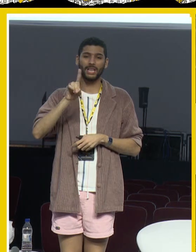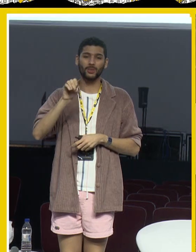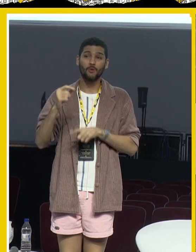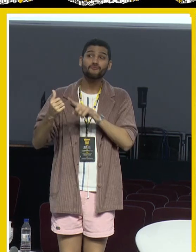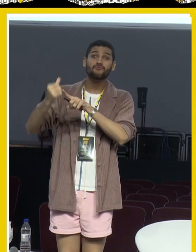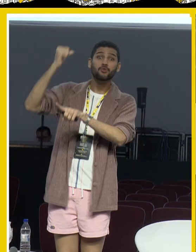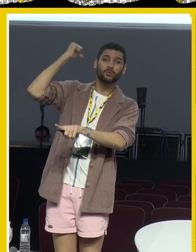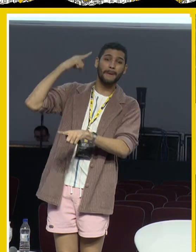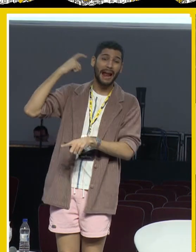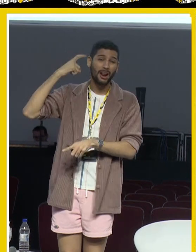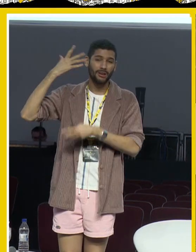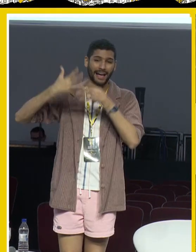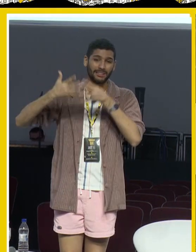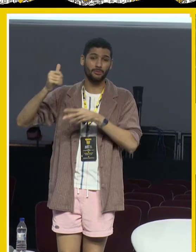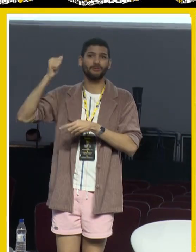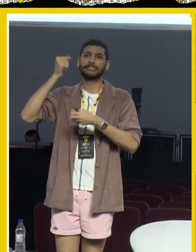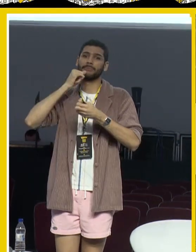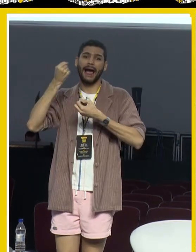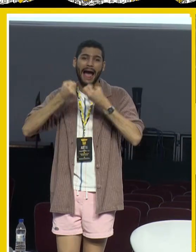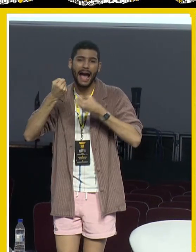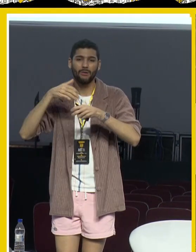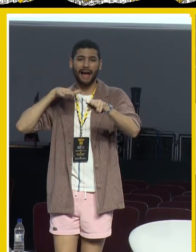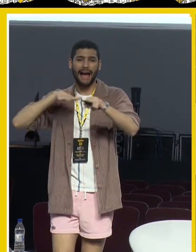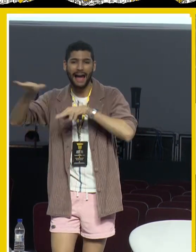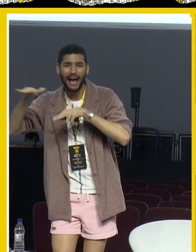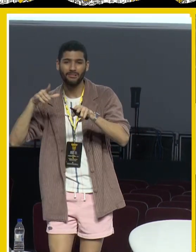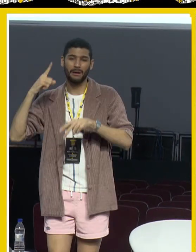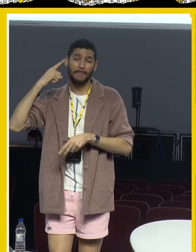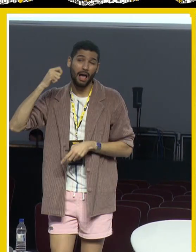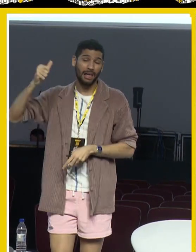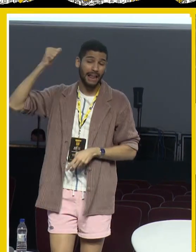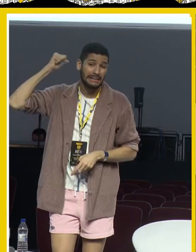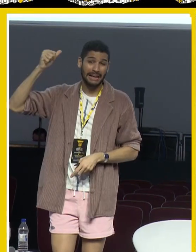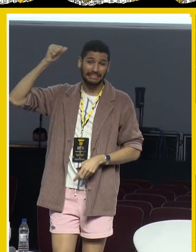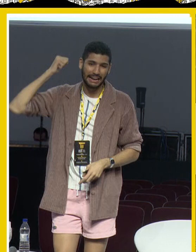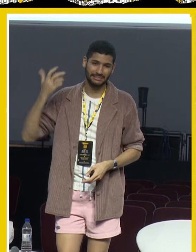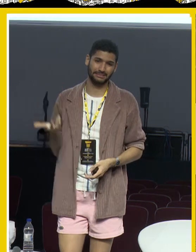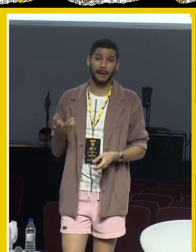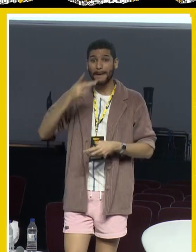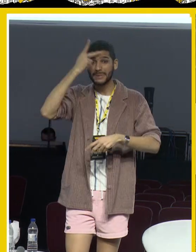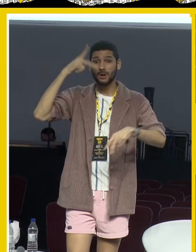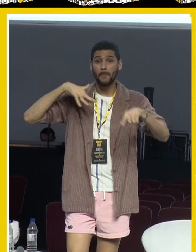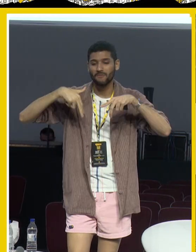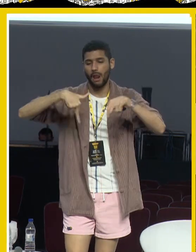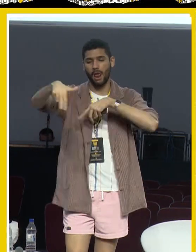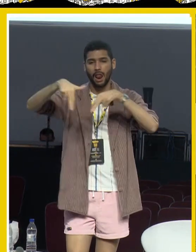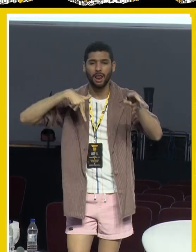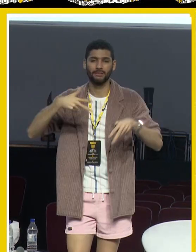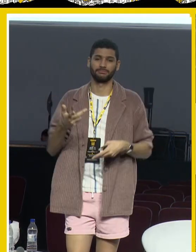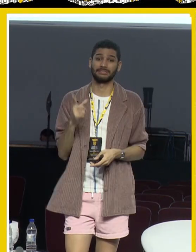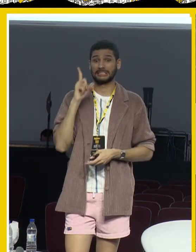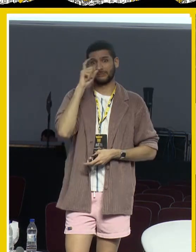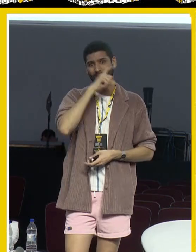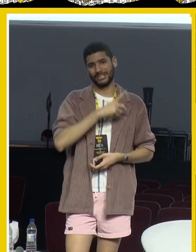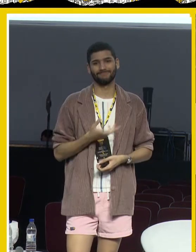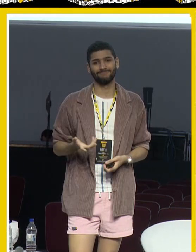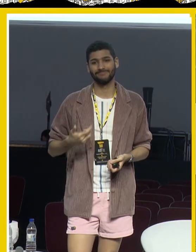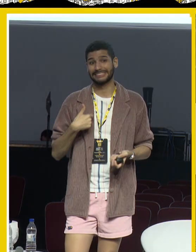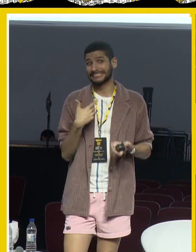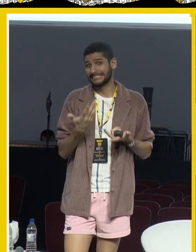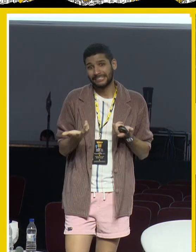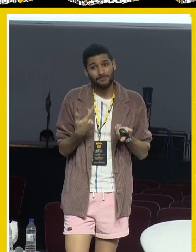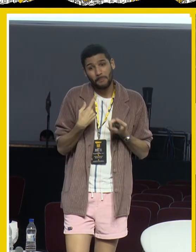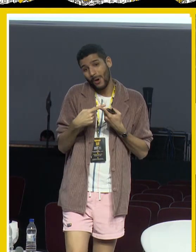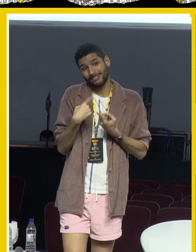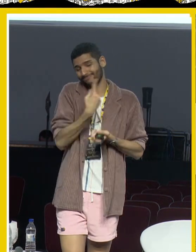então às vezes tem ruído de fundo e do ambiente às vezes parra o carro passa na rua e aí às vezes as pessoas